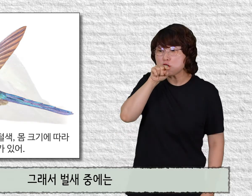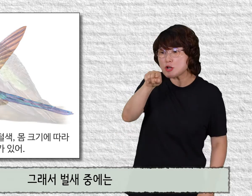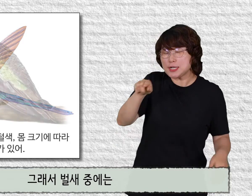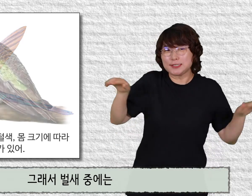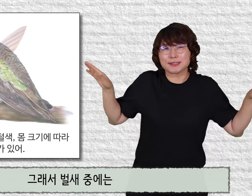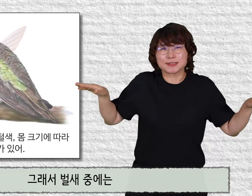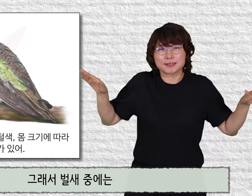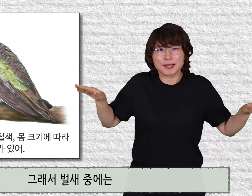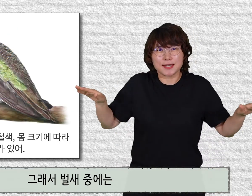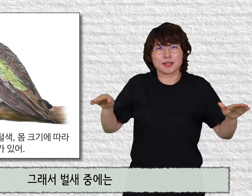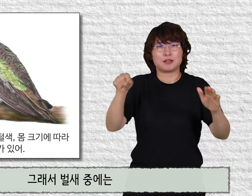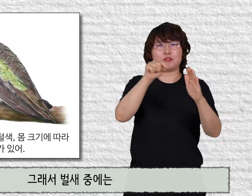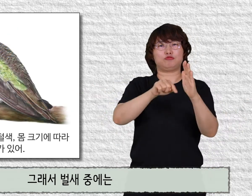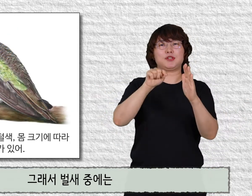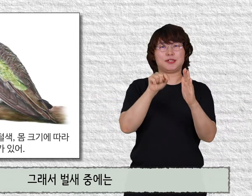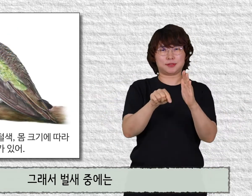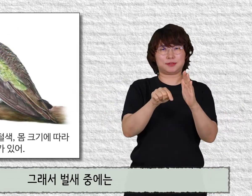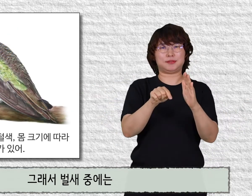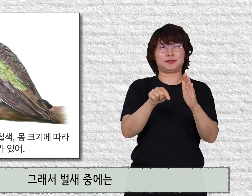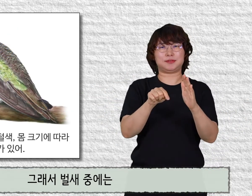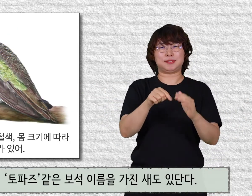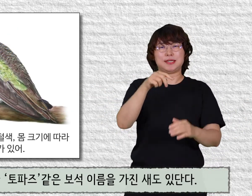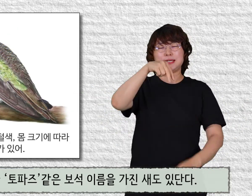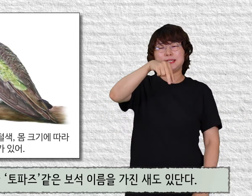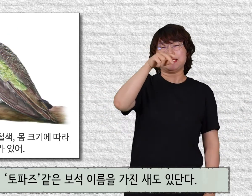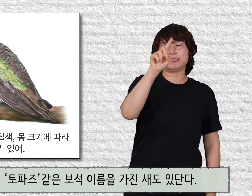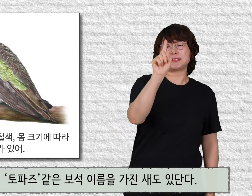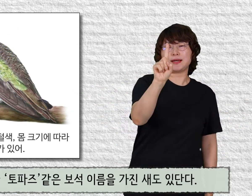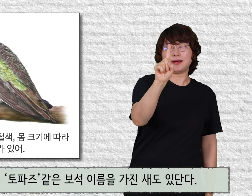그래서 벌새 중에는